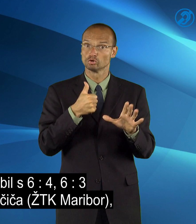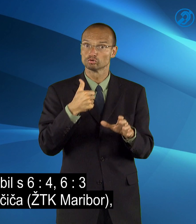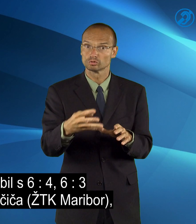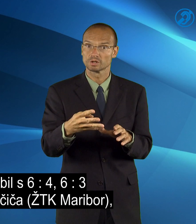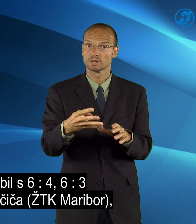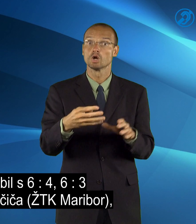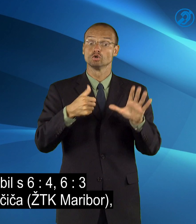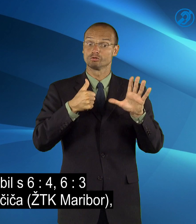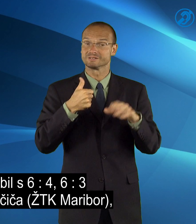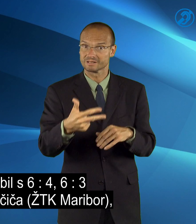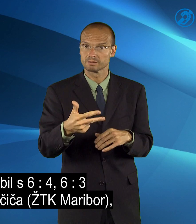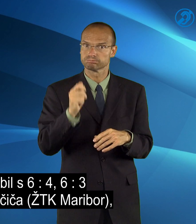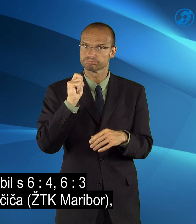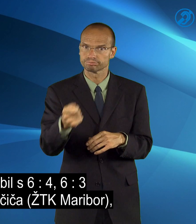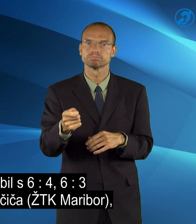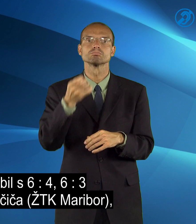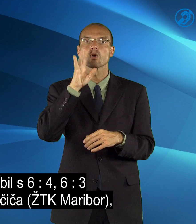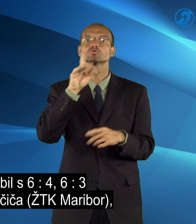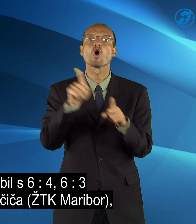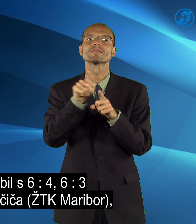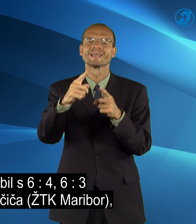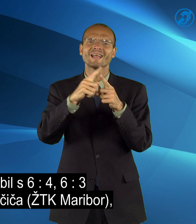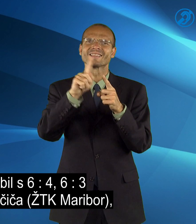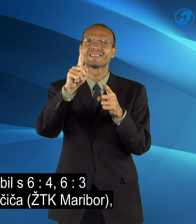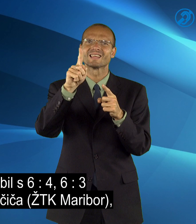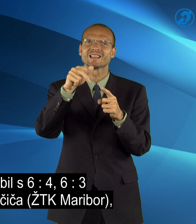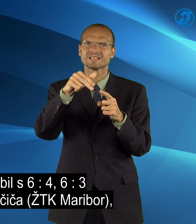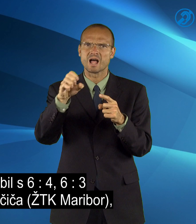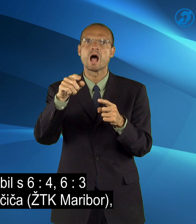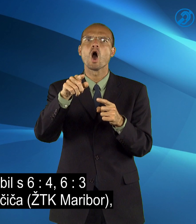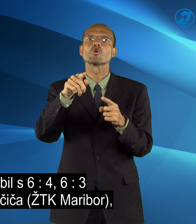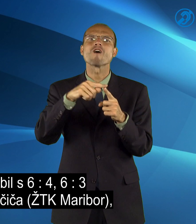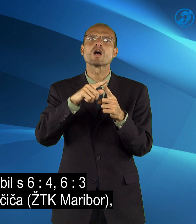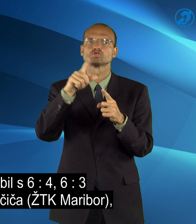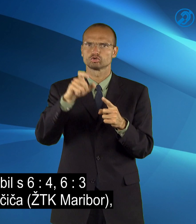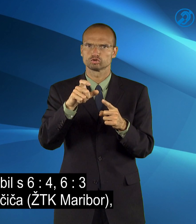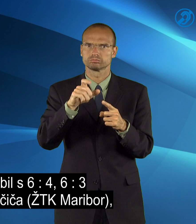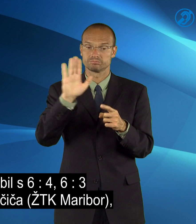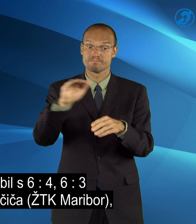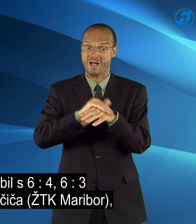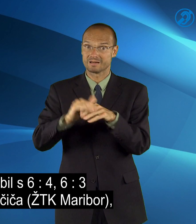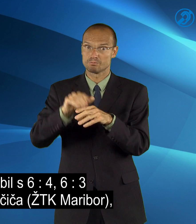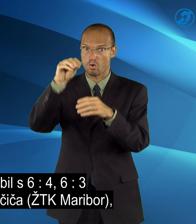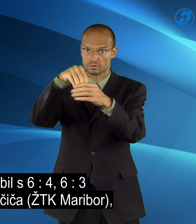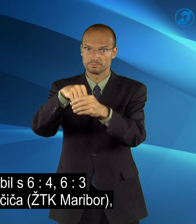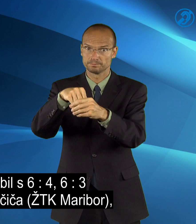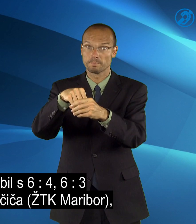6:3 boljši od Tina Kovačiča, ŽTK Maribor, v polfinalu pa je po dobri igri izgubil proti